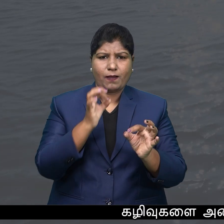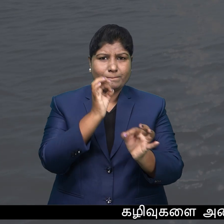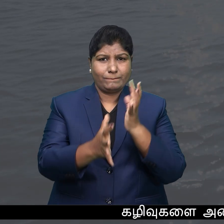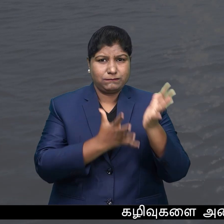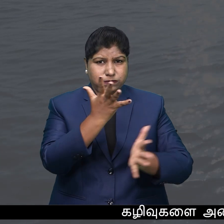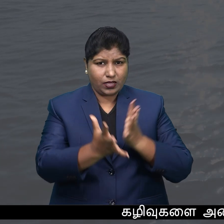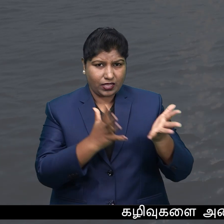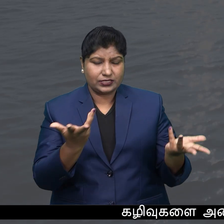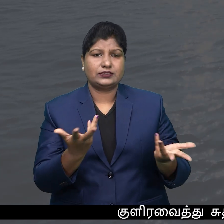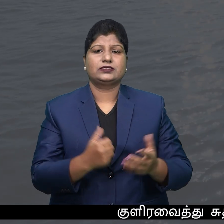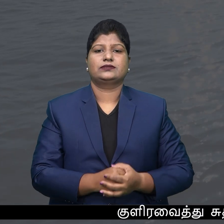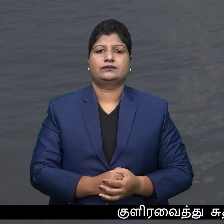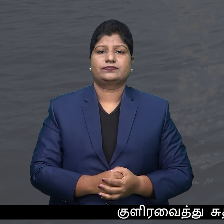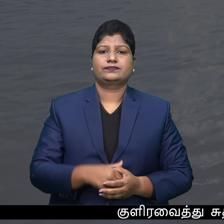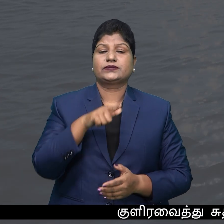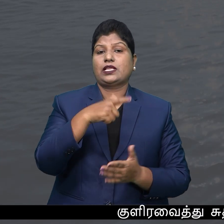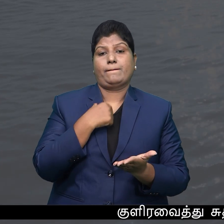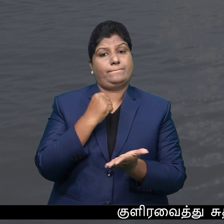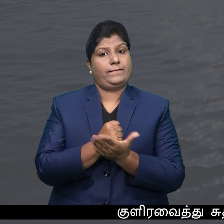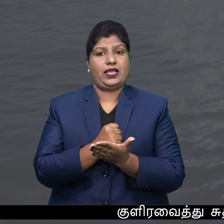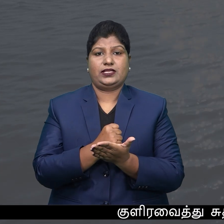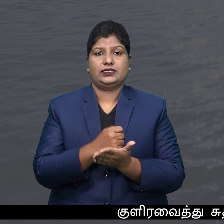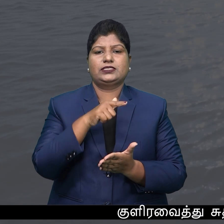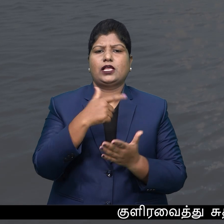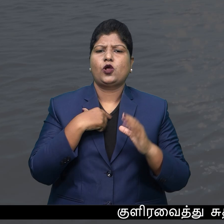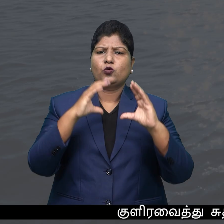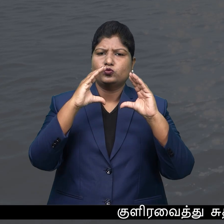அறை வெப்பநிலையில் குளிர வைத்து சுத்திகரிக்க வேண்டும்.